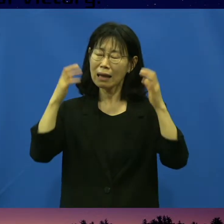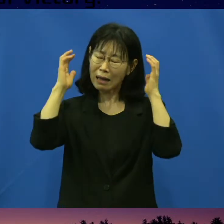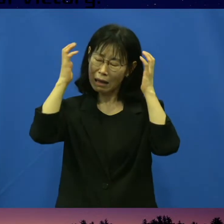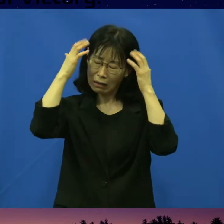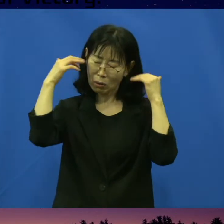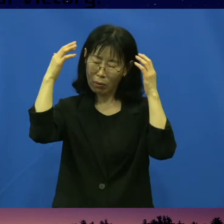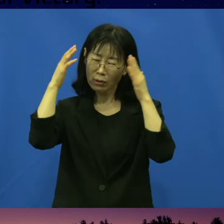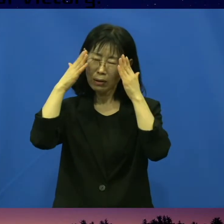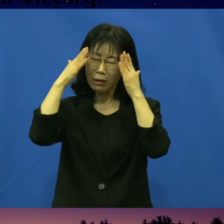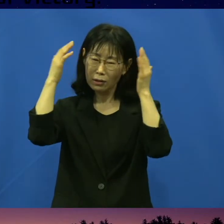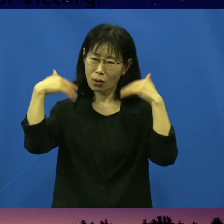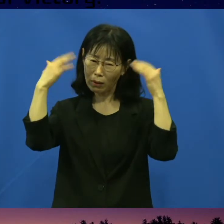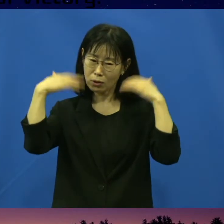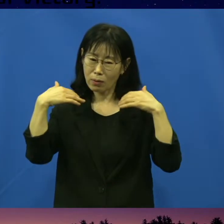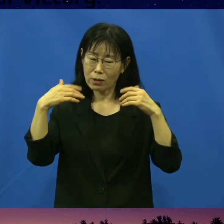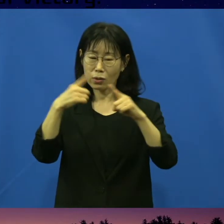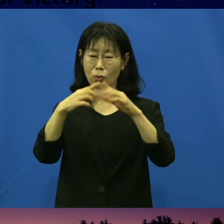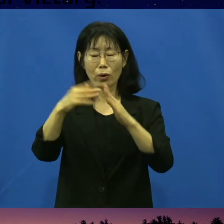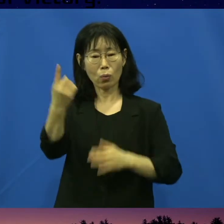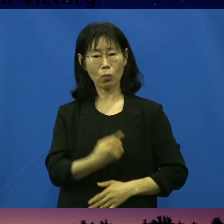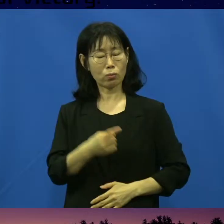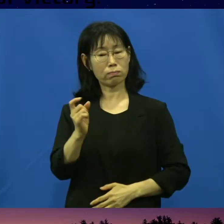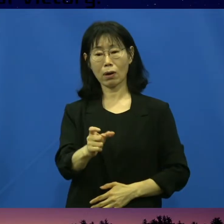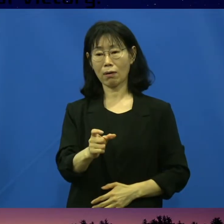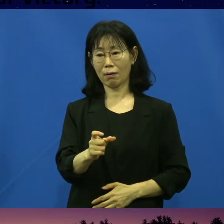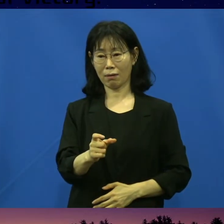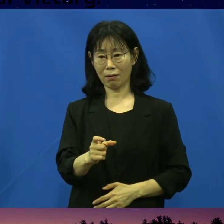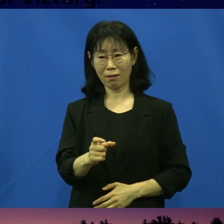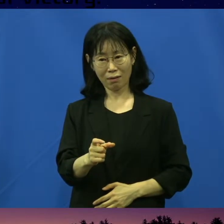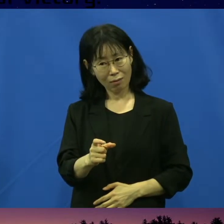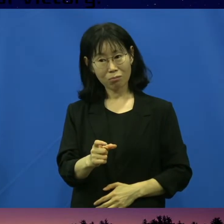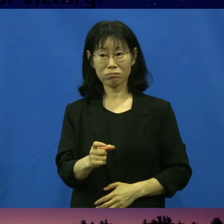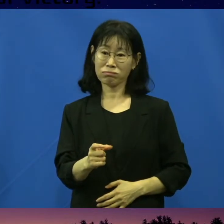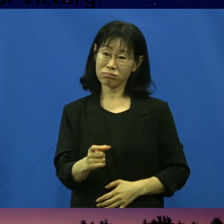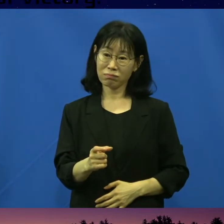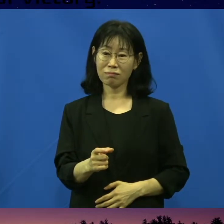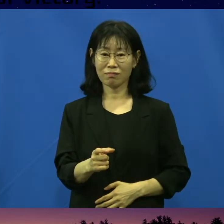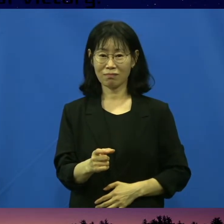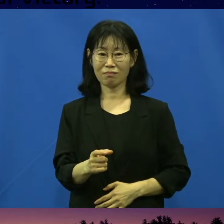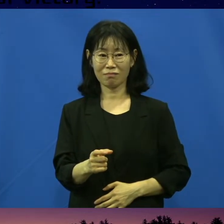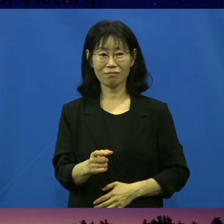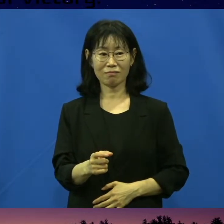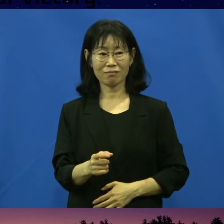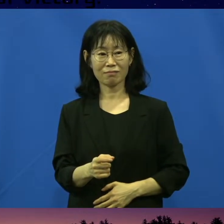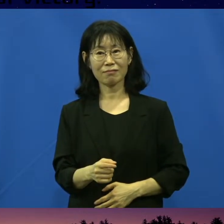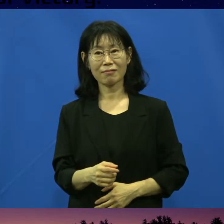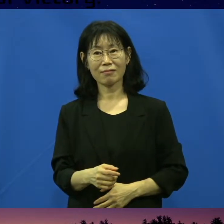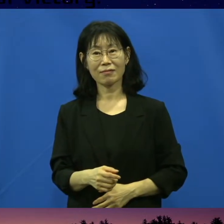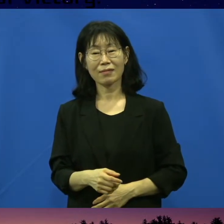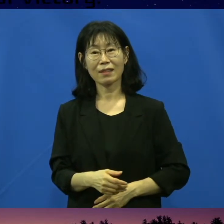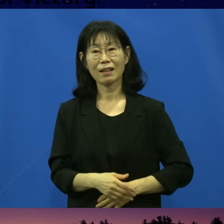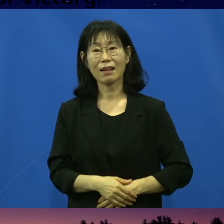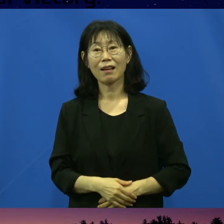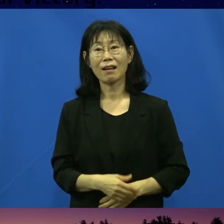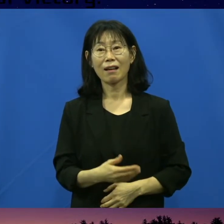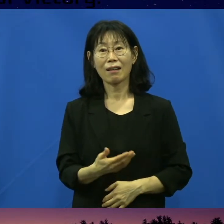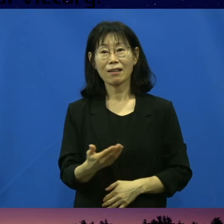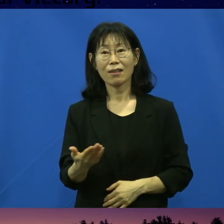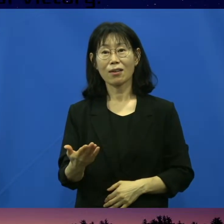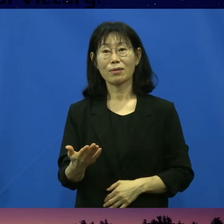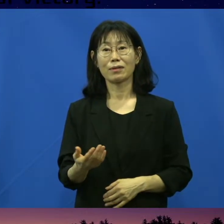여러분 광야에 있는 세례요한을 왜 사람들이 찾아? 광야에